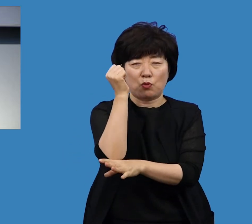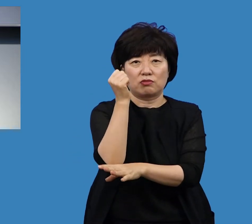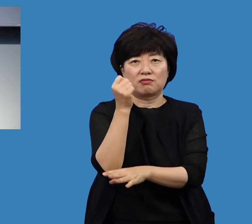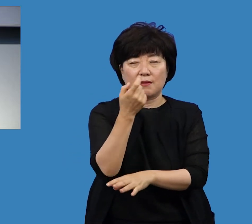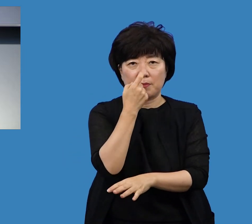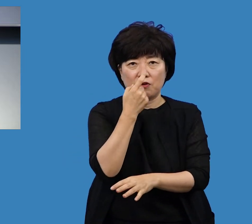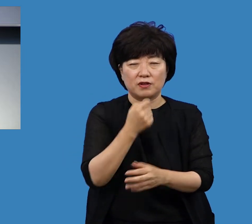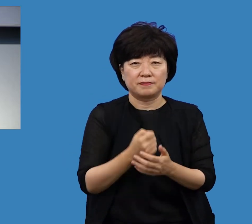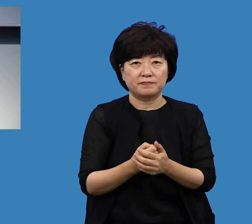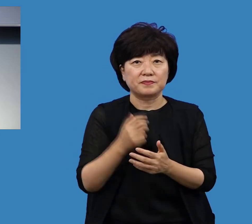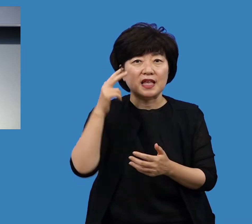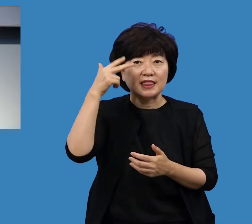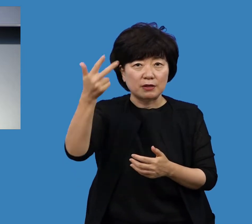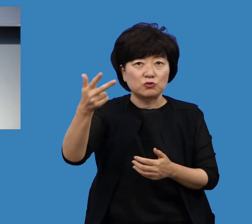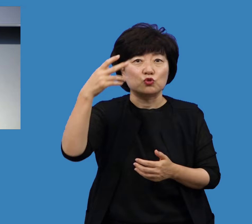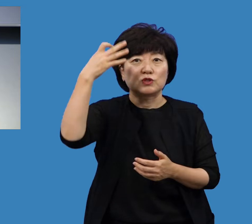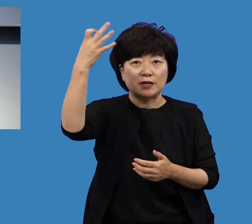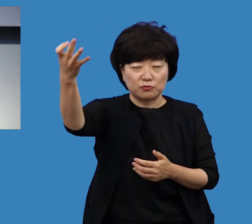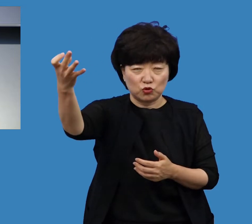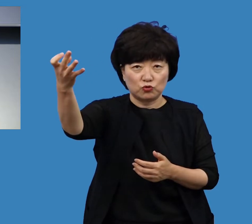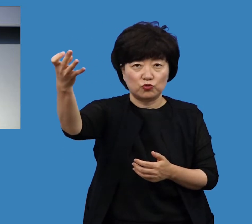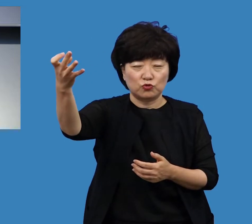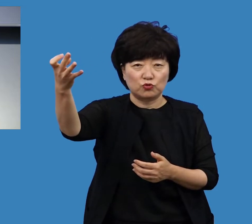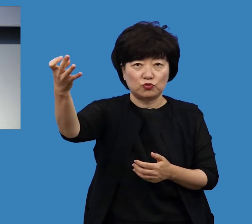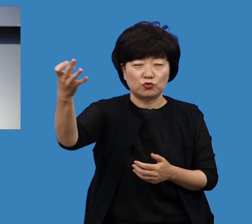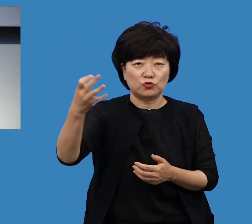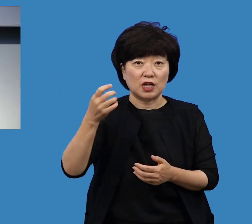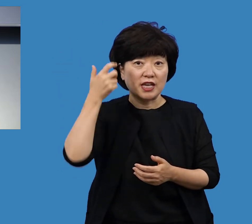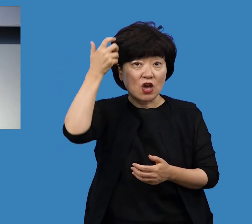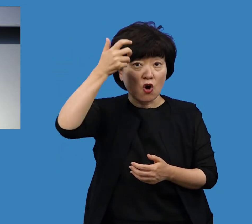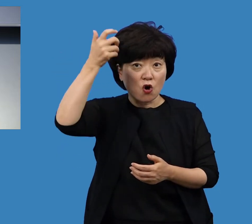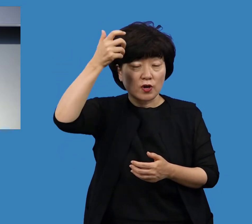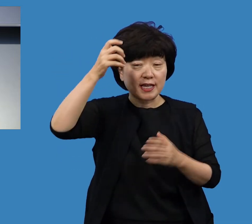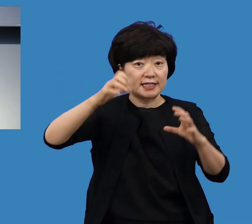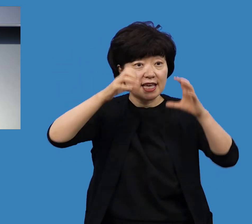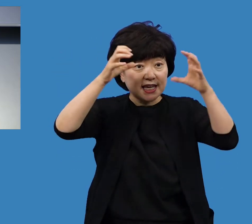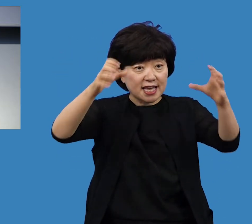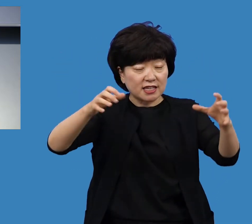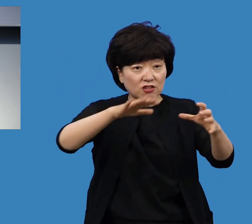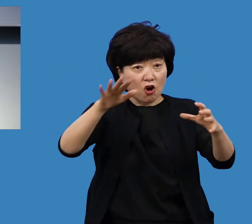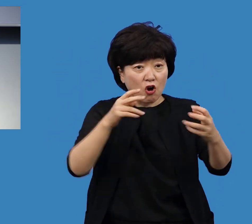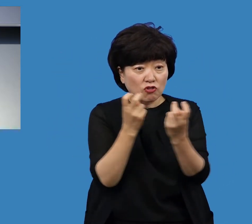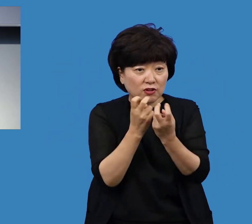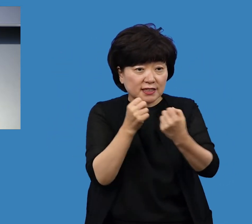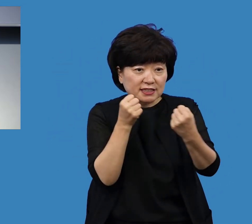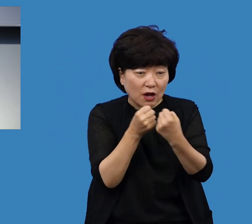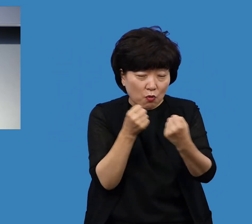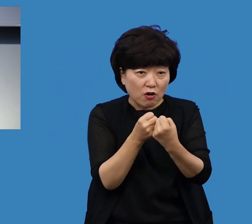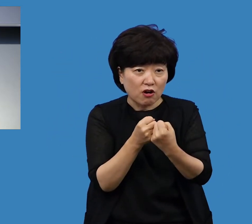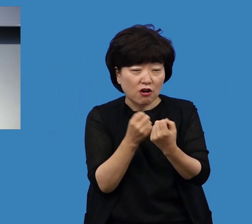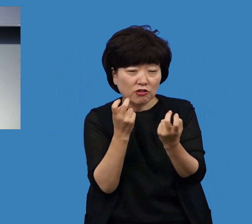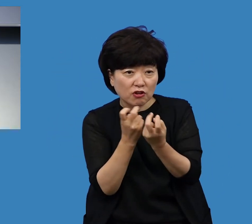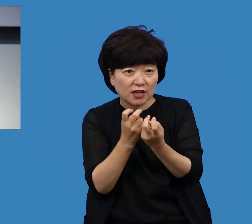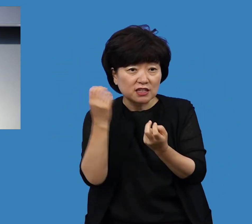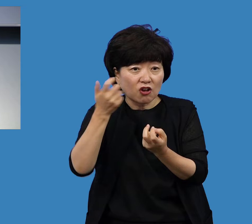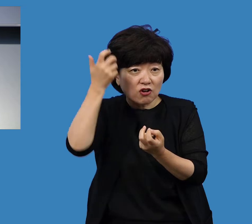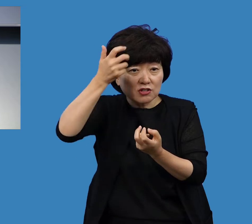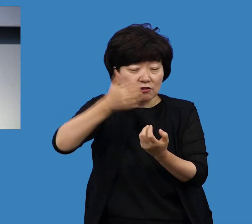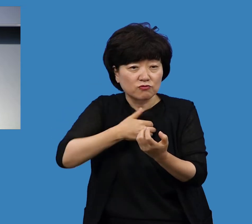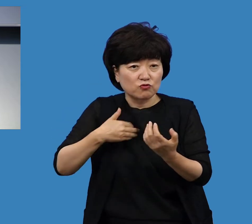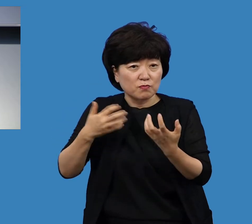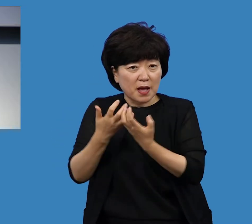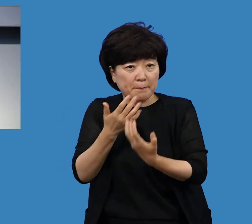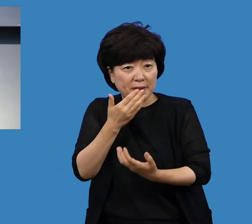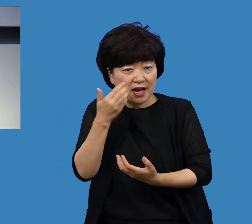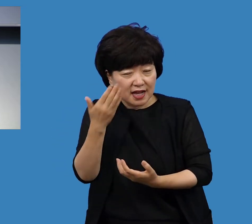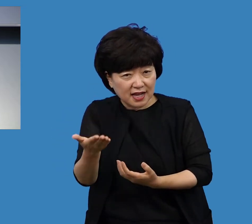내일 다음 주, 그 다음 주에 그러면 이런 영의 세계에서 어떻게 우리가 싸워나가야 되고 어떻게 우리가 성령 충만할 수 있는가 하는